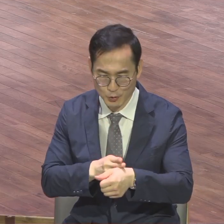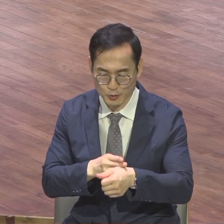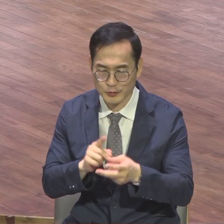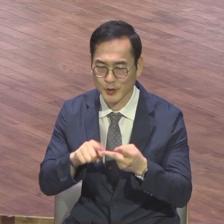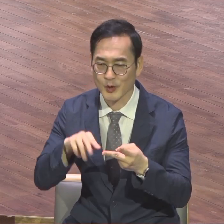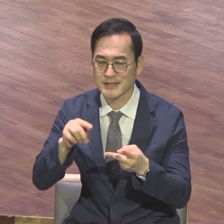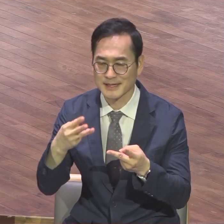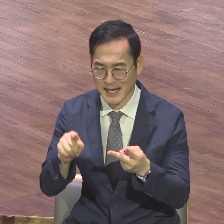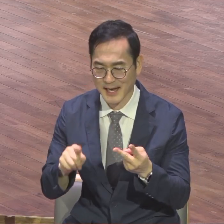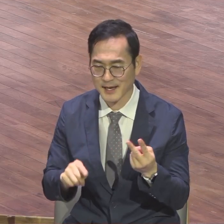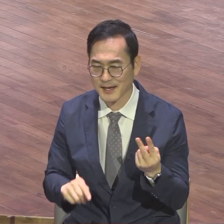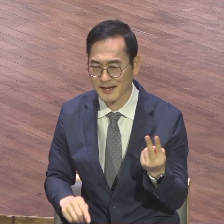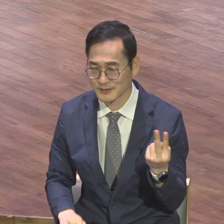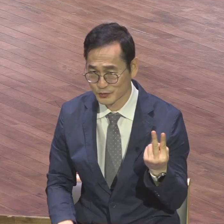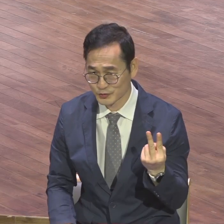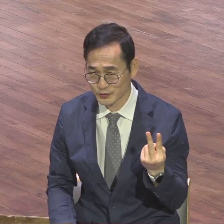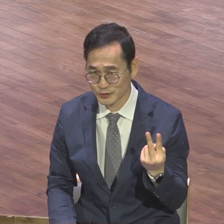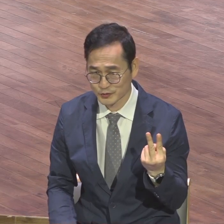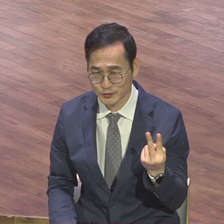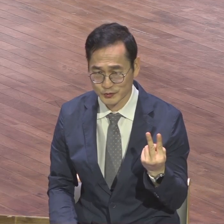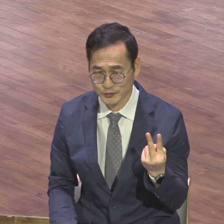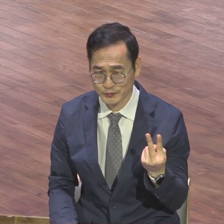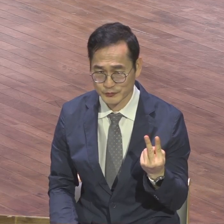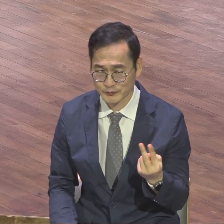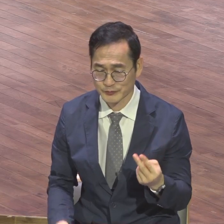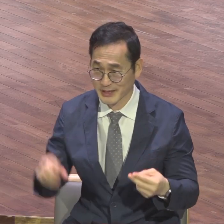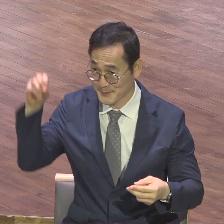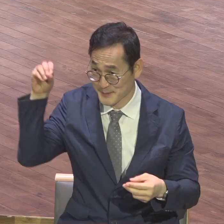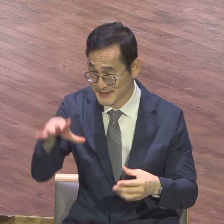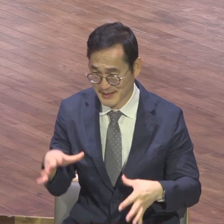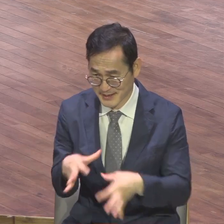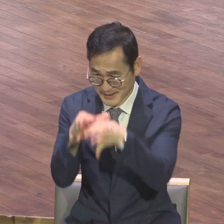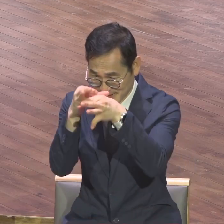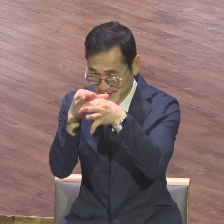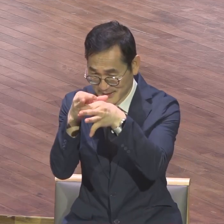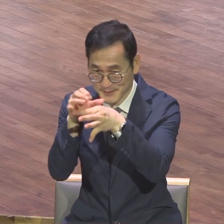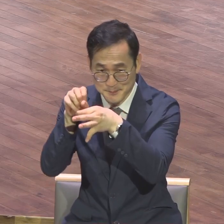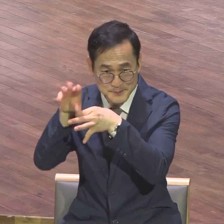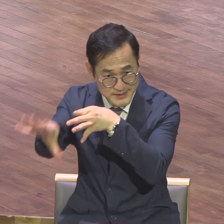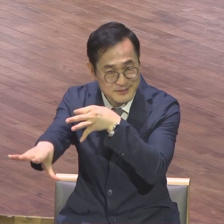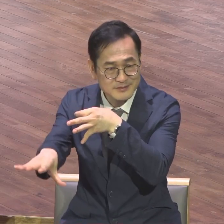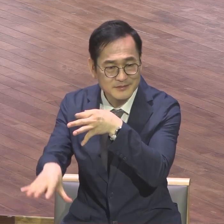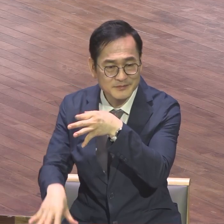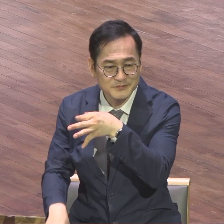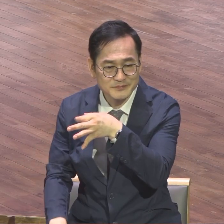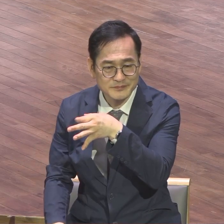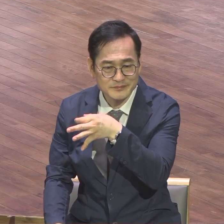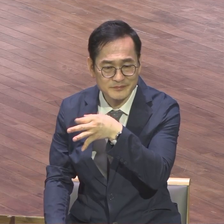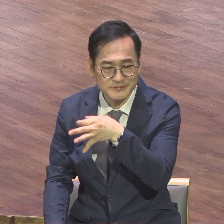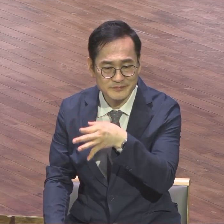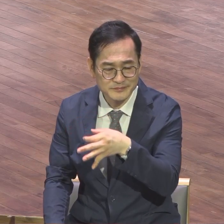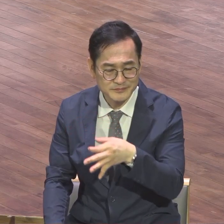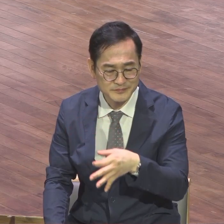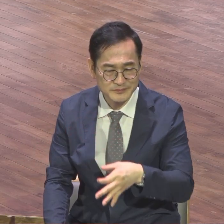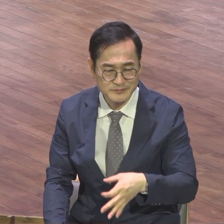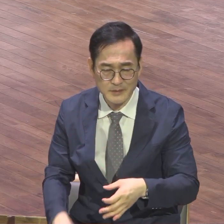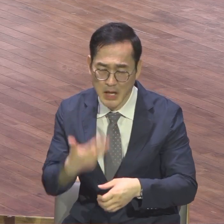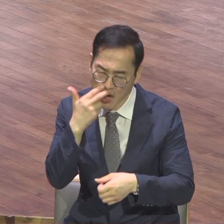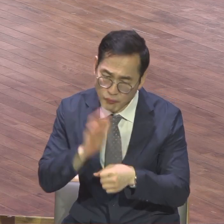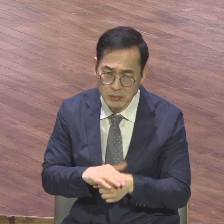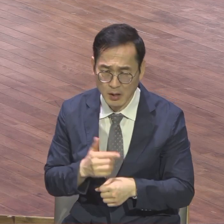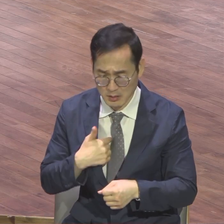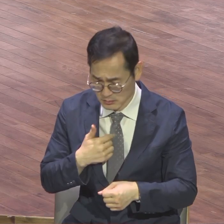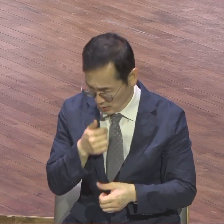실라가 감옥 안에서 뭘 세웠어요? 빛의 망대를 세웠어요. 그 열악한 환경 가운데, 그 억울한 환경